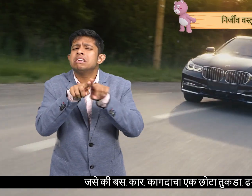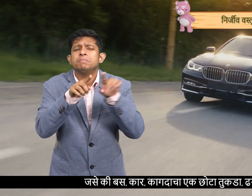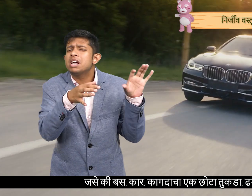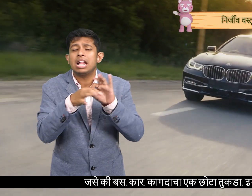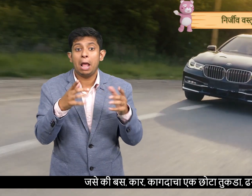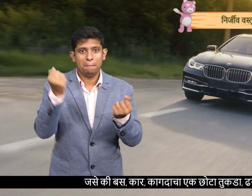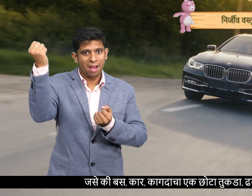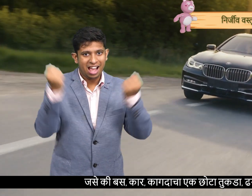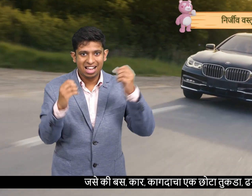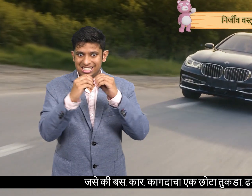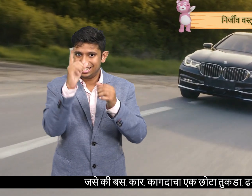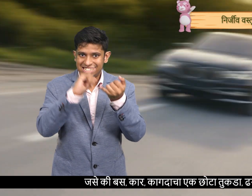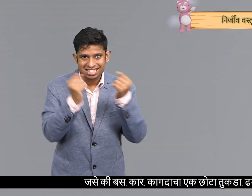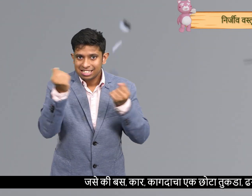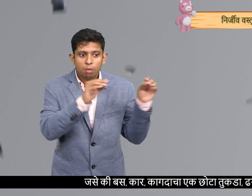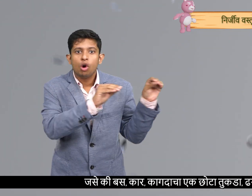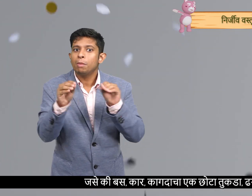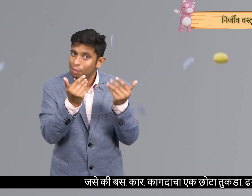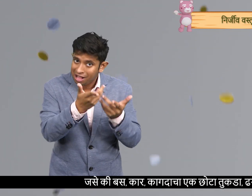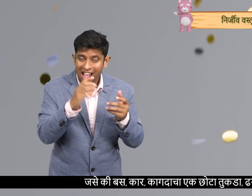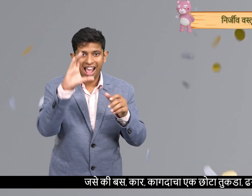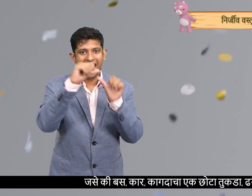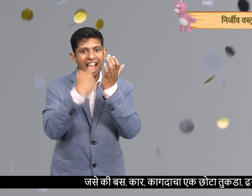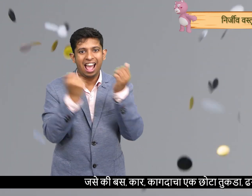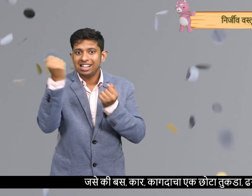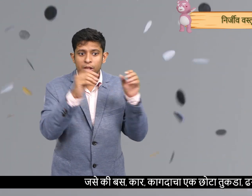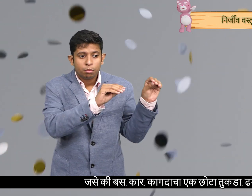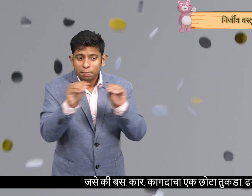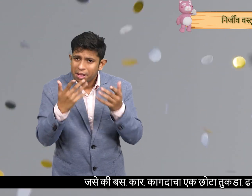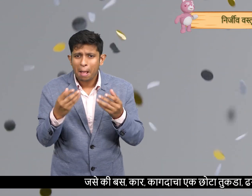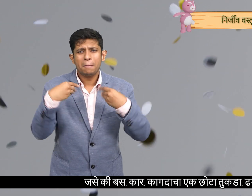बस, कार, कागदाचा एक छोटा तुकडा,